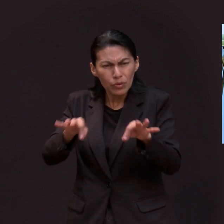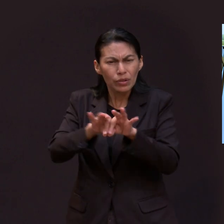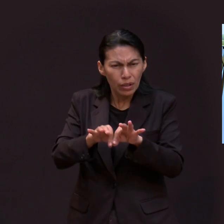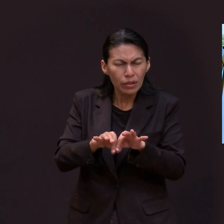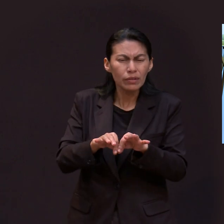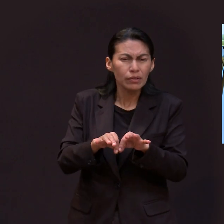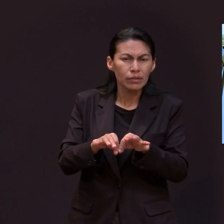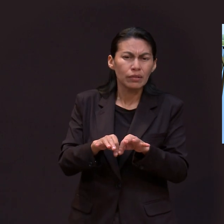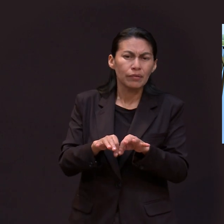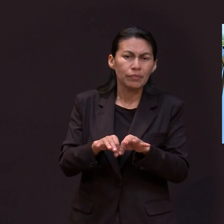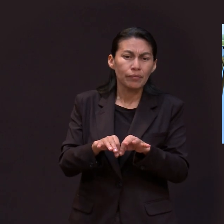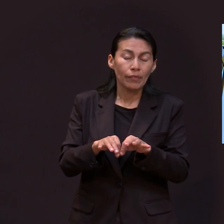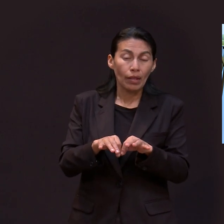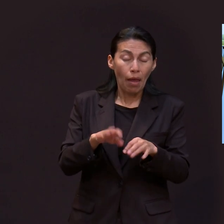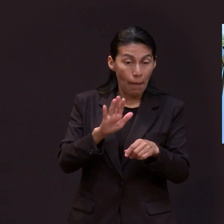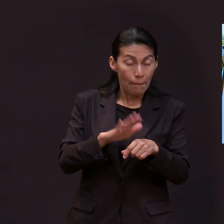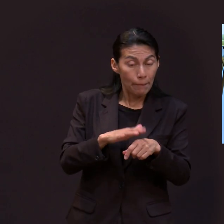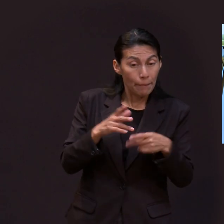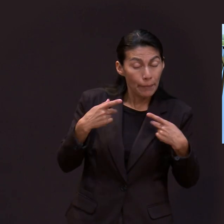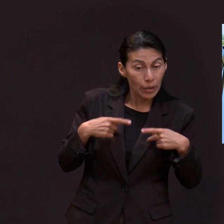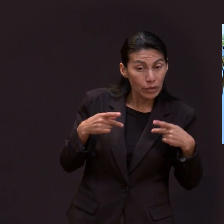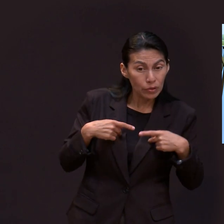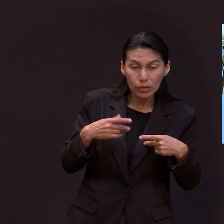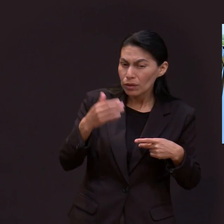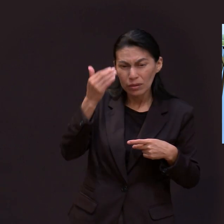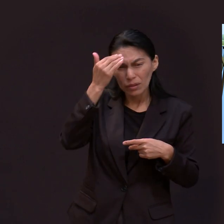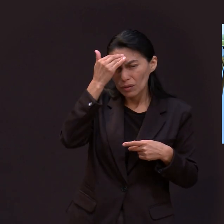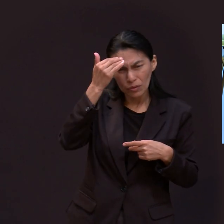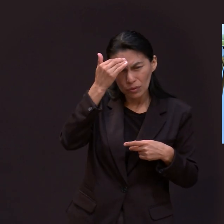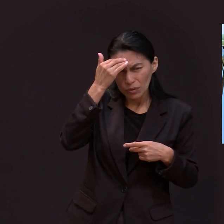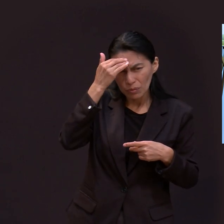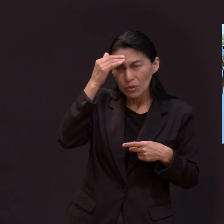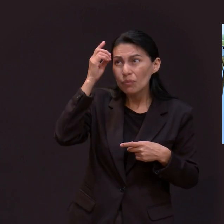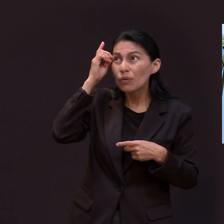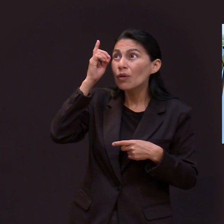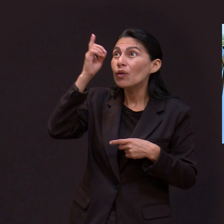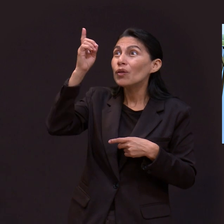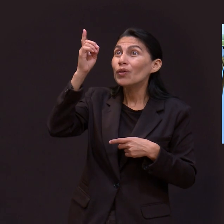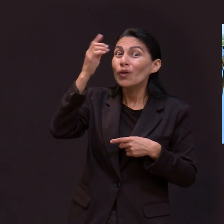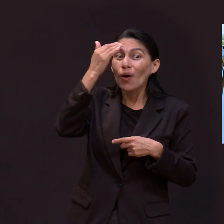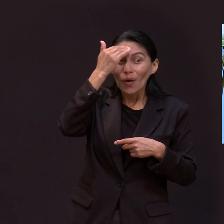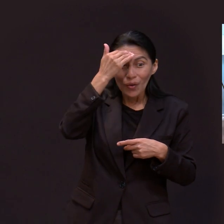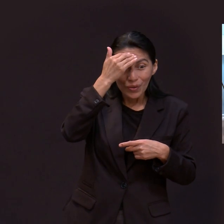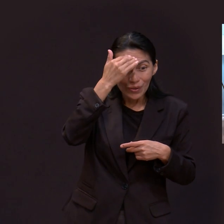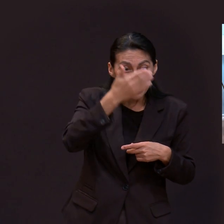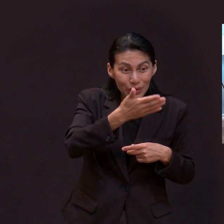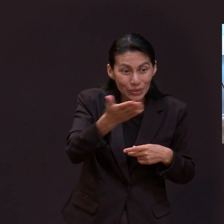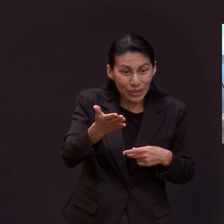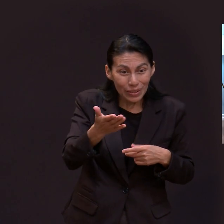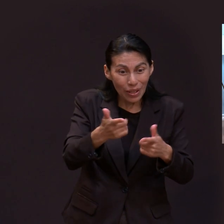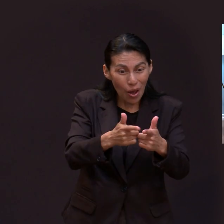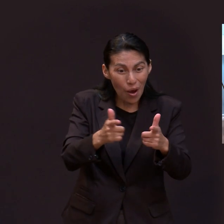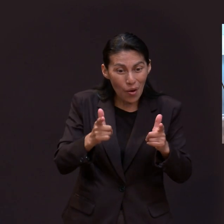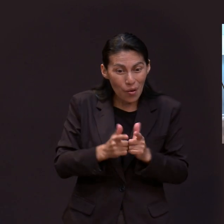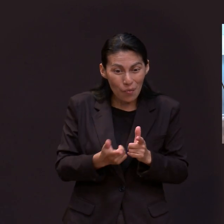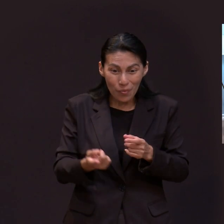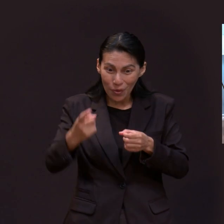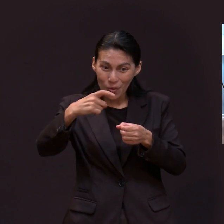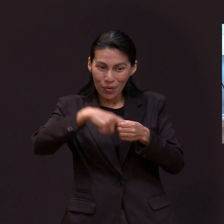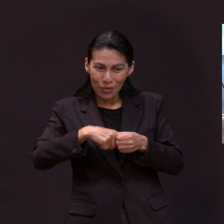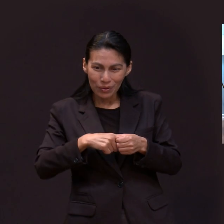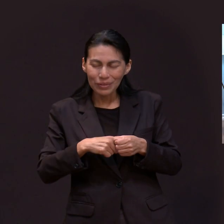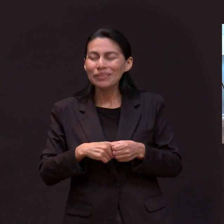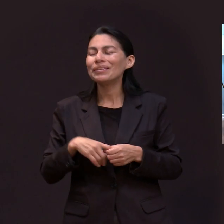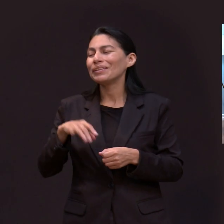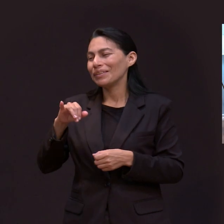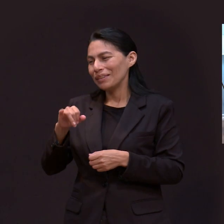orar por personas no conocemos pero que dios sí conoce y entonces para